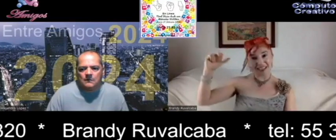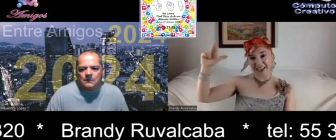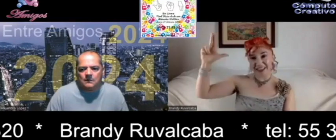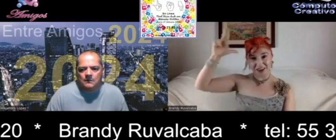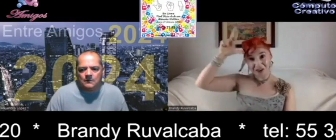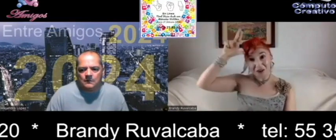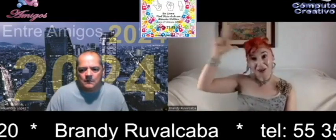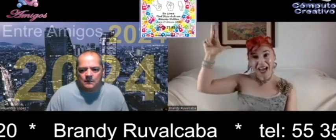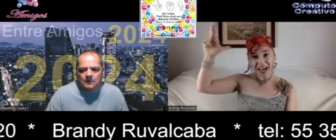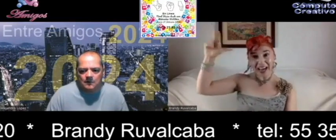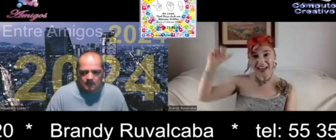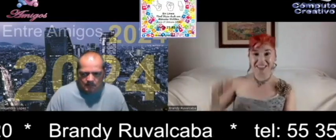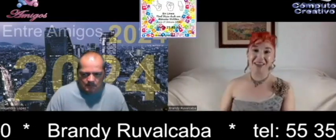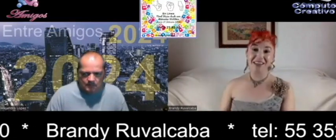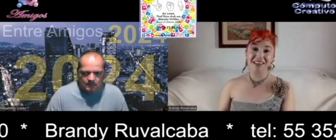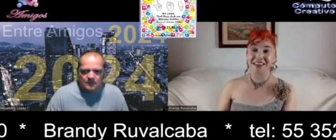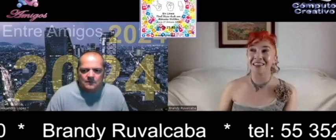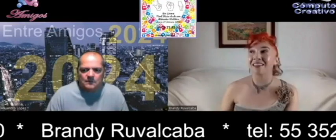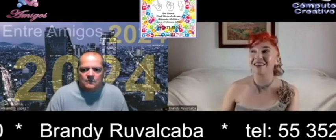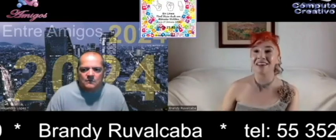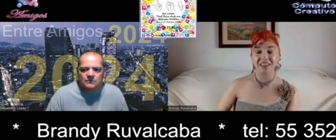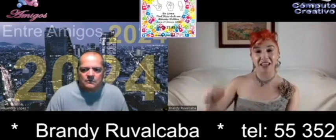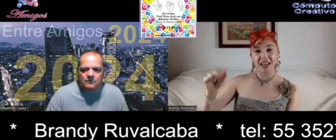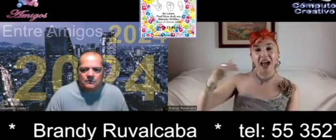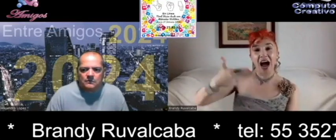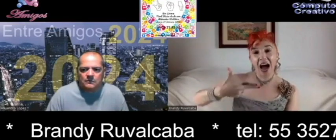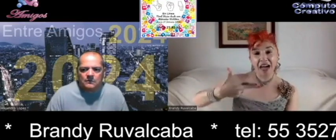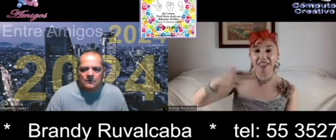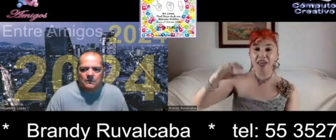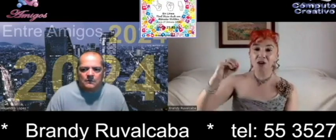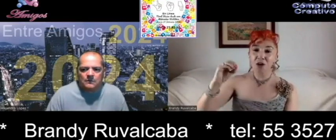esa es la señal de hola, ¿no? Hola, Alex, imagínate que te tenga que decir